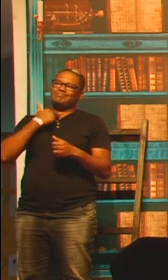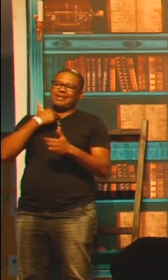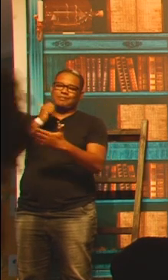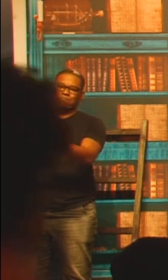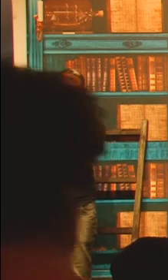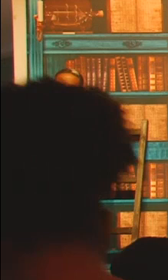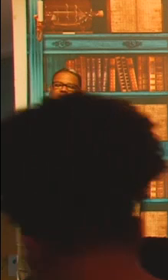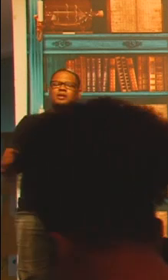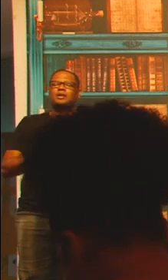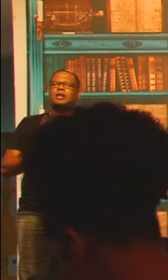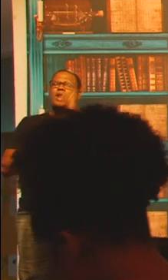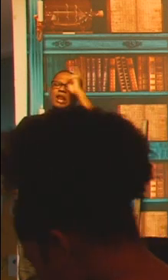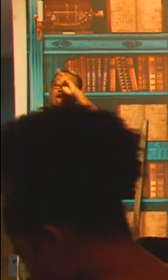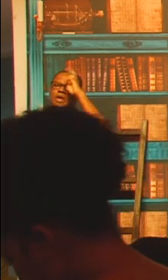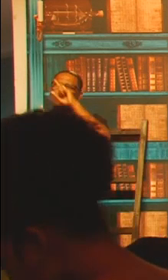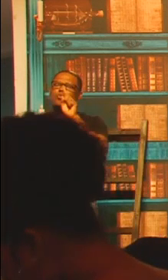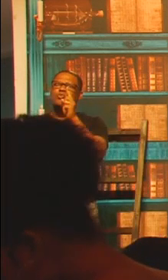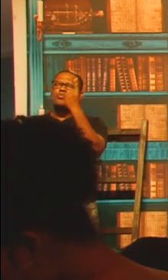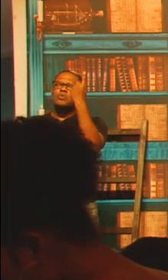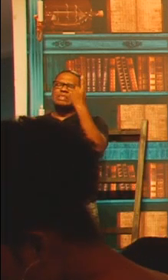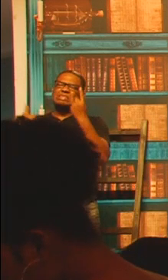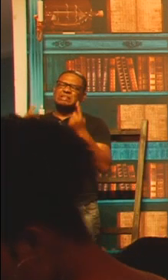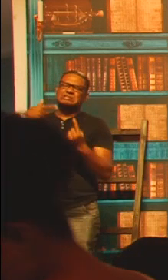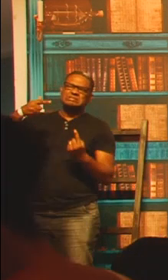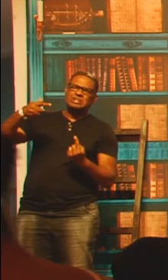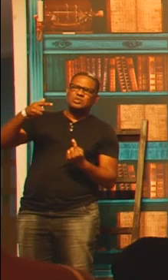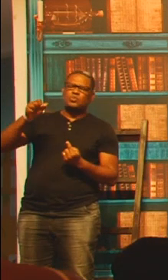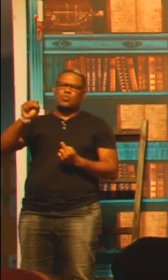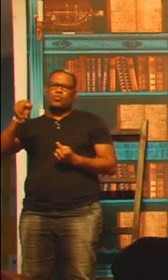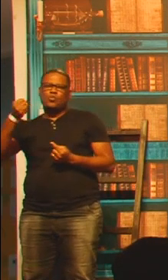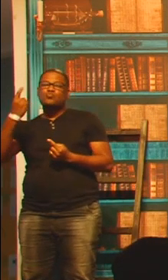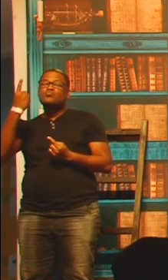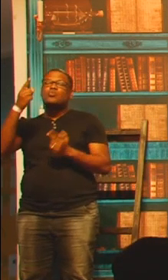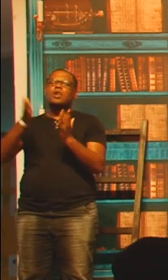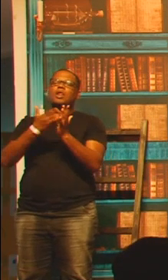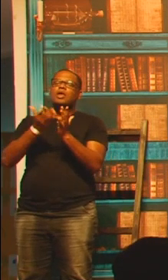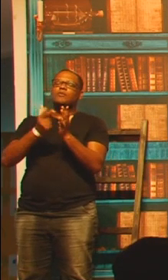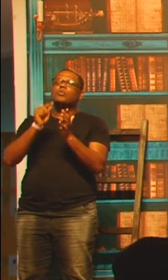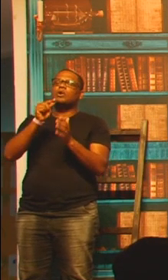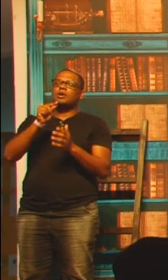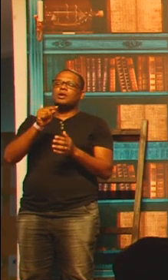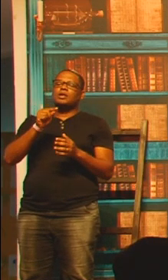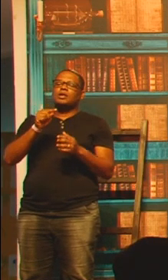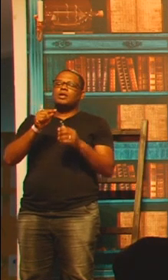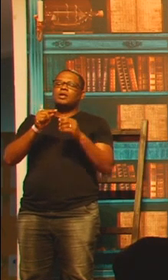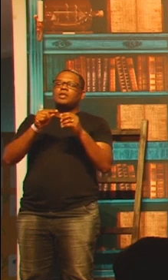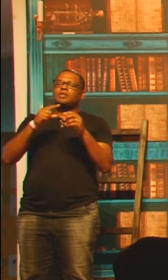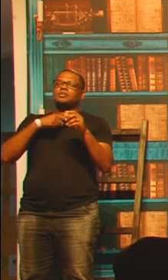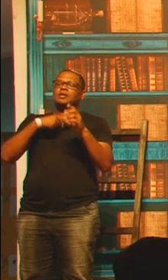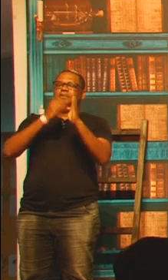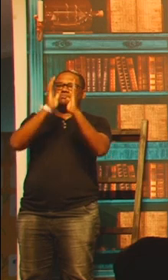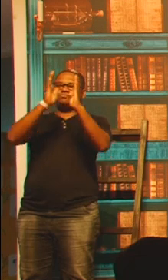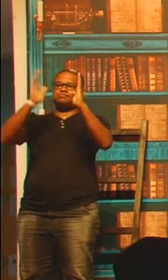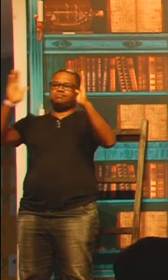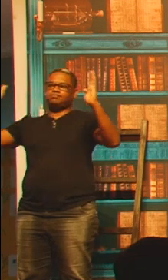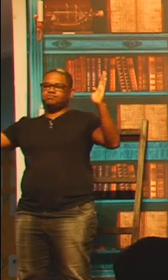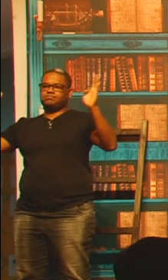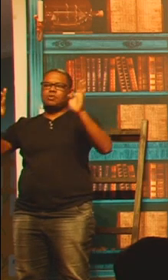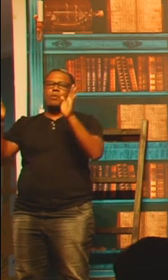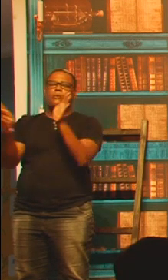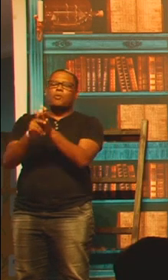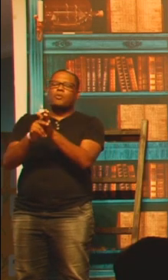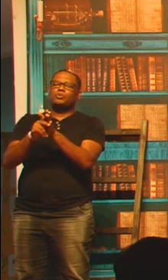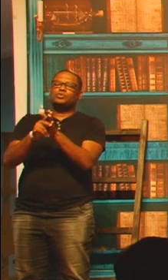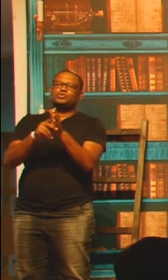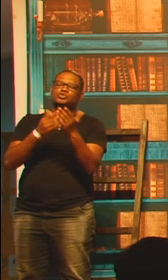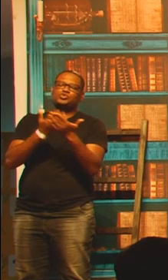Eu lembro que o único livro, quando eu tinha uns 7, 8 anos, que tinha em casa, eram os volumes da Enciclopédia do Estudante,